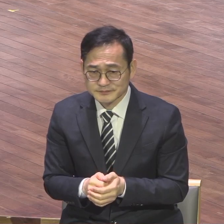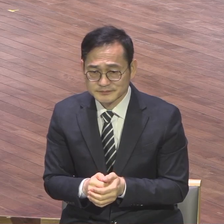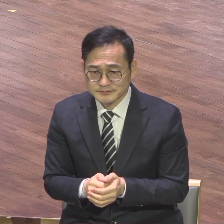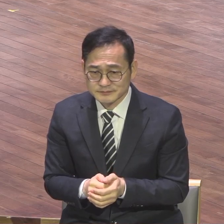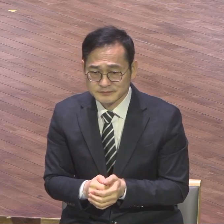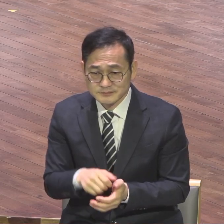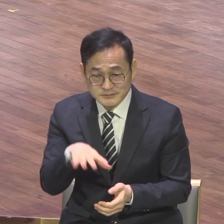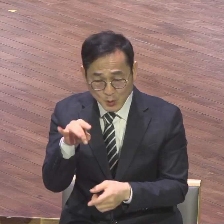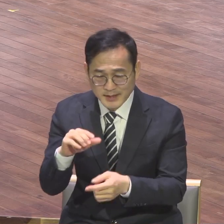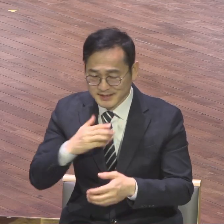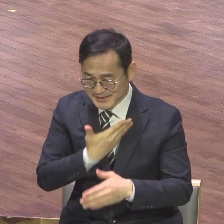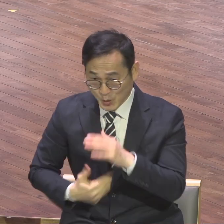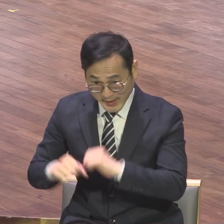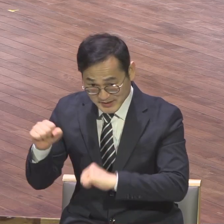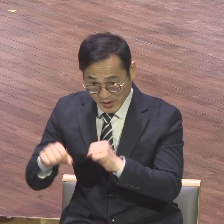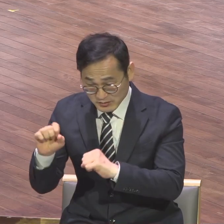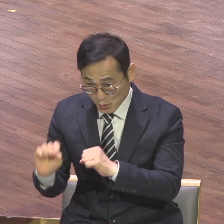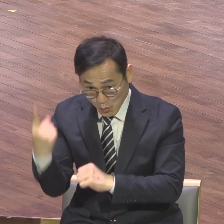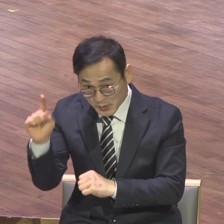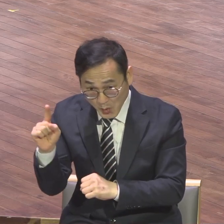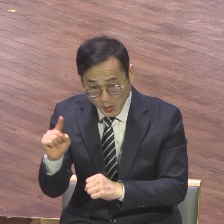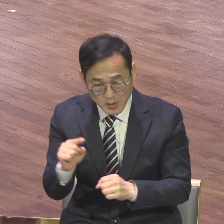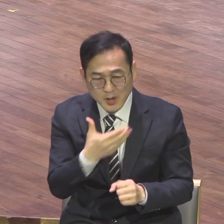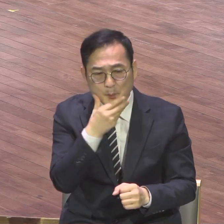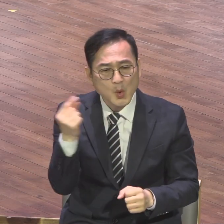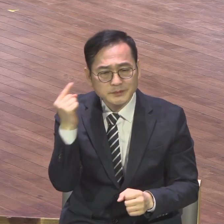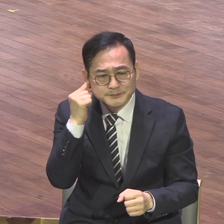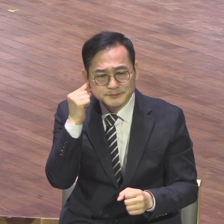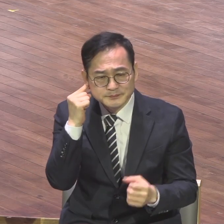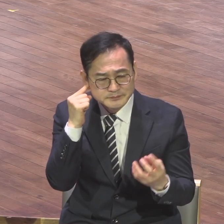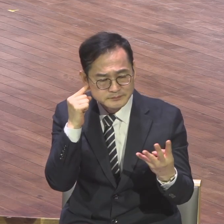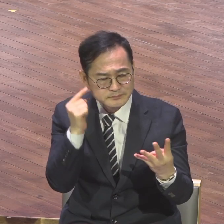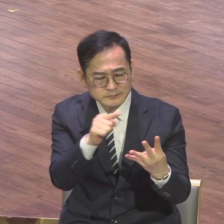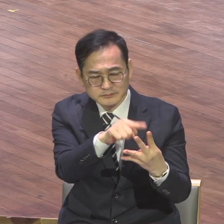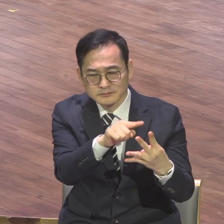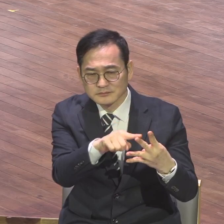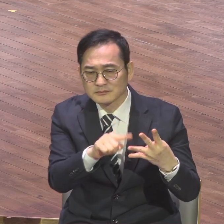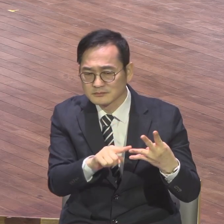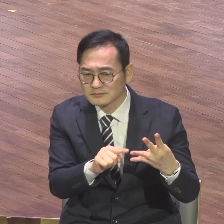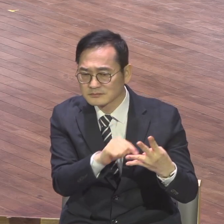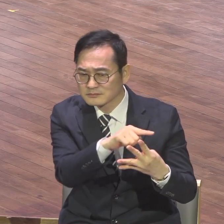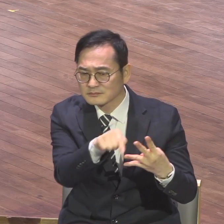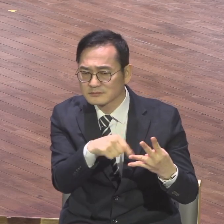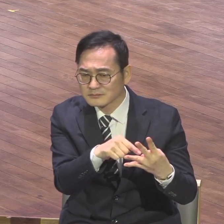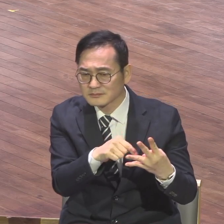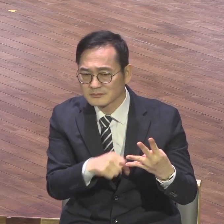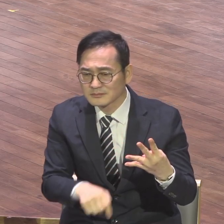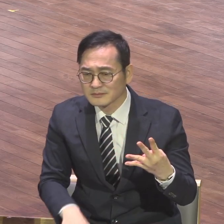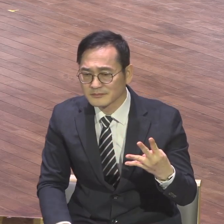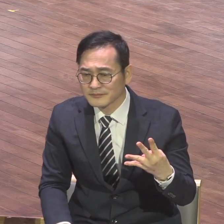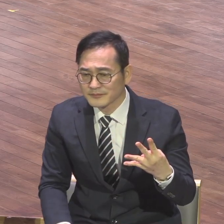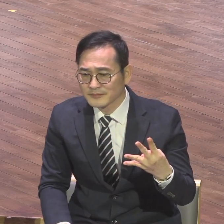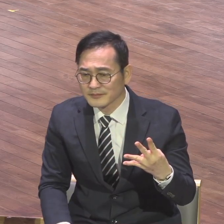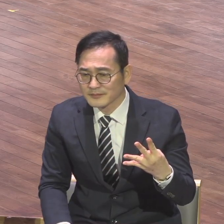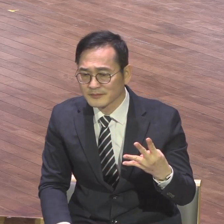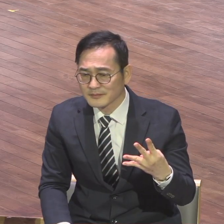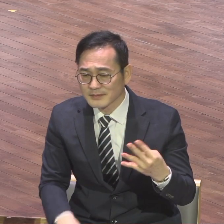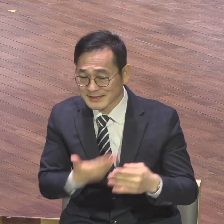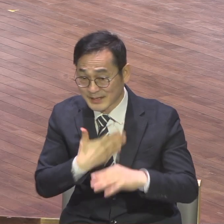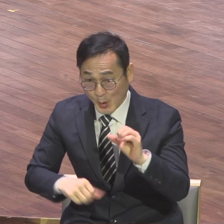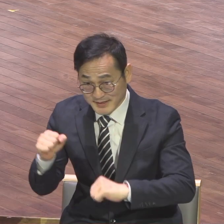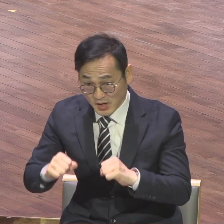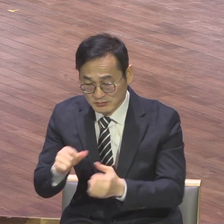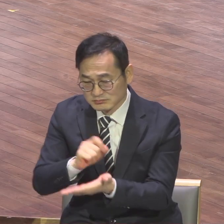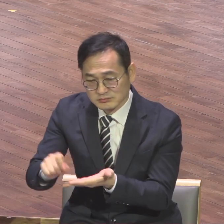복음서로부터 시작됐어요. 사복음서로부터 시작이 되었어요. 그래서 사도행전의 저자 누가도